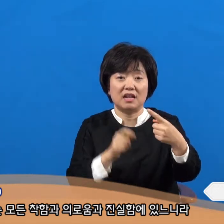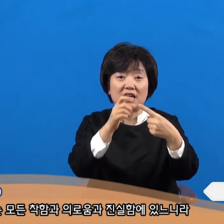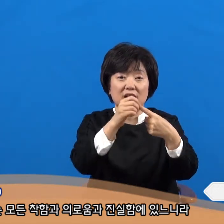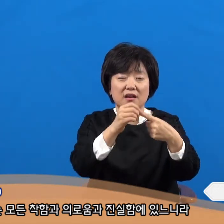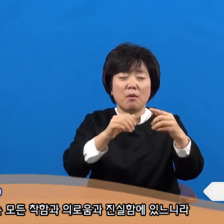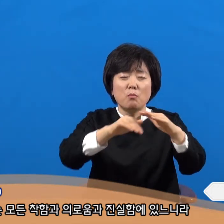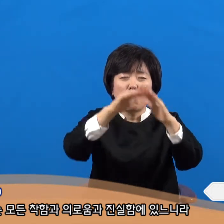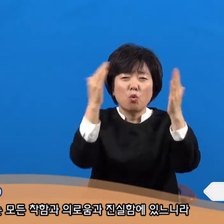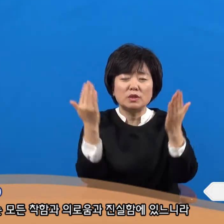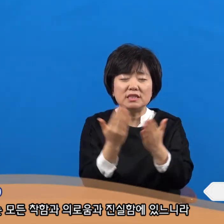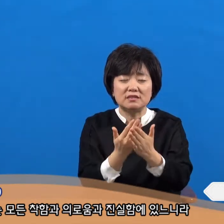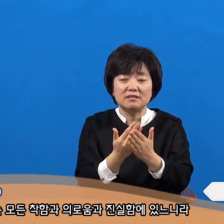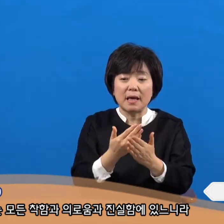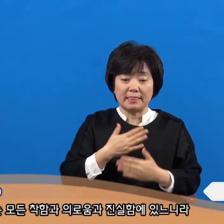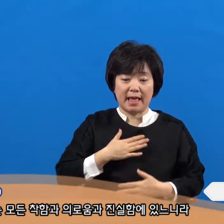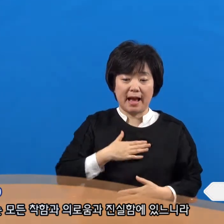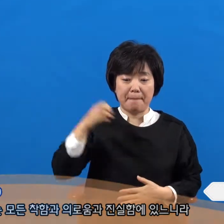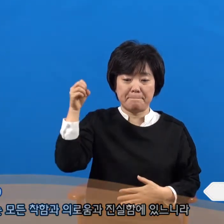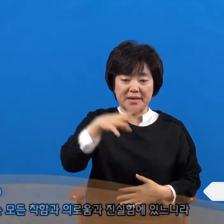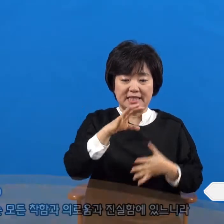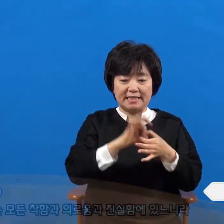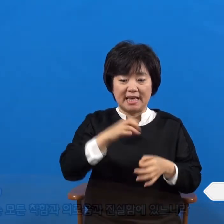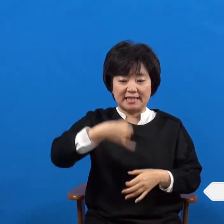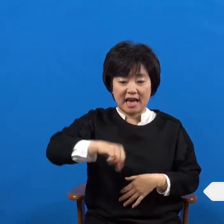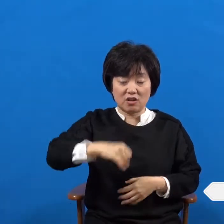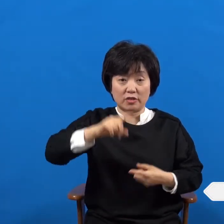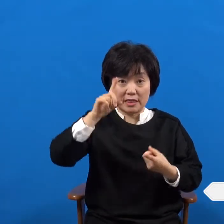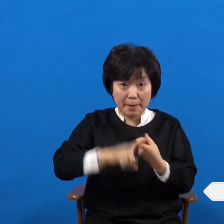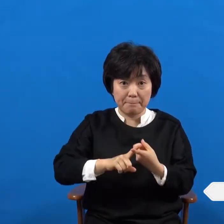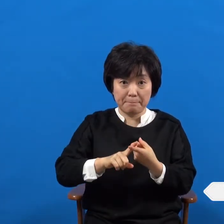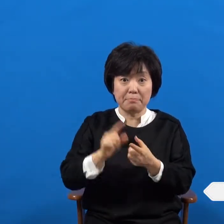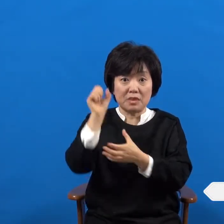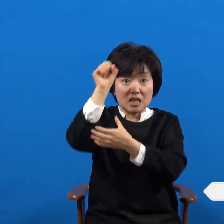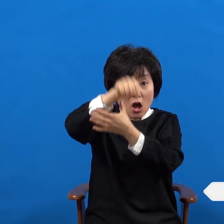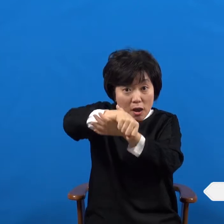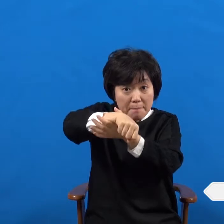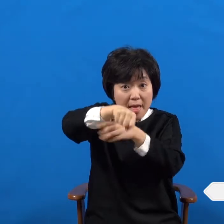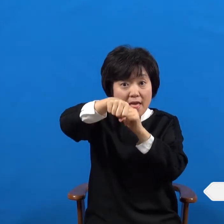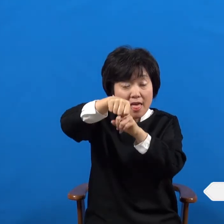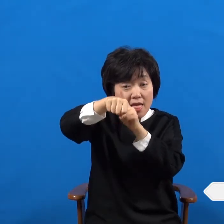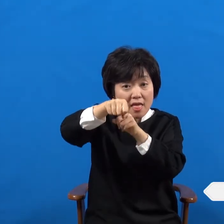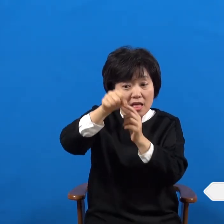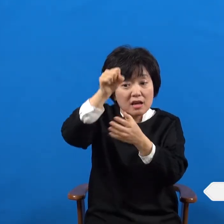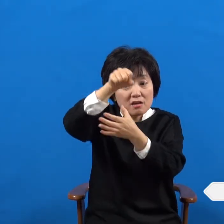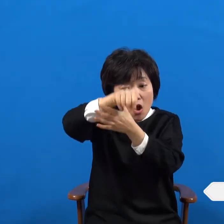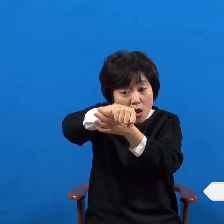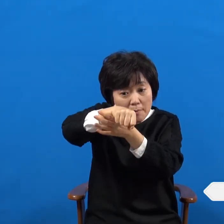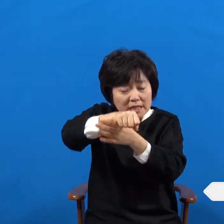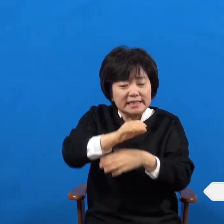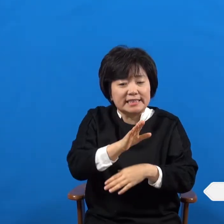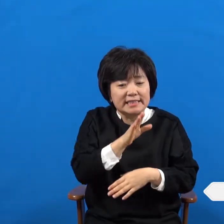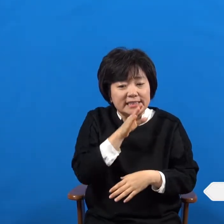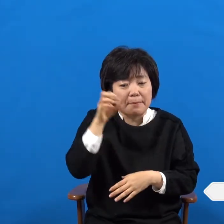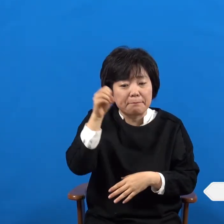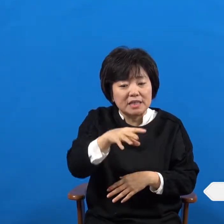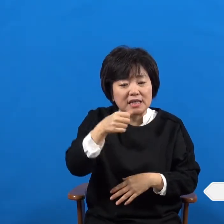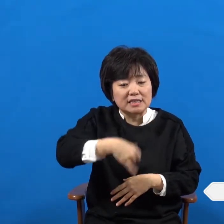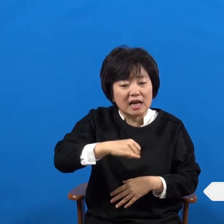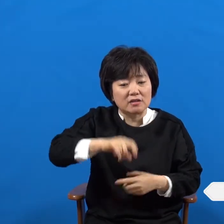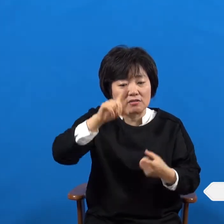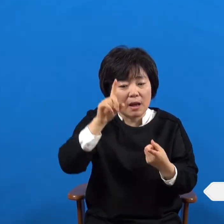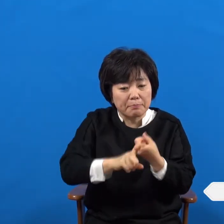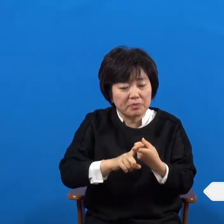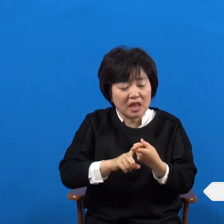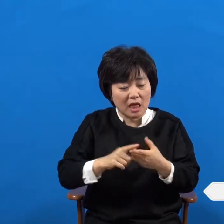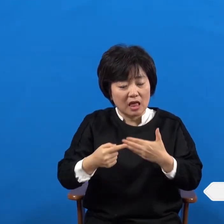말씀합니다. 너희가 빛의 자녀라면 열매를 맺어야 되는데 실제로 빛의 자녀답게 보이는